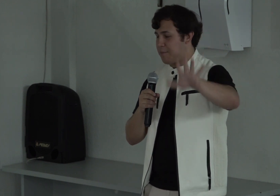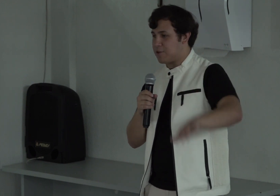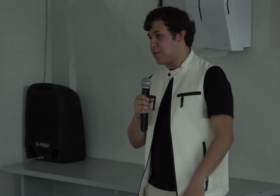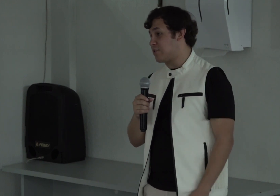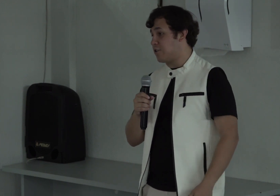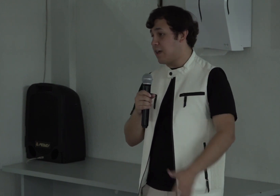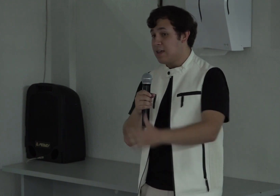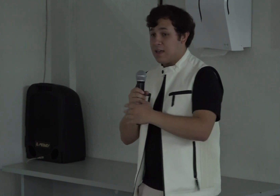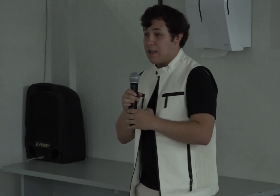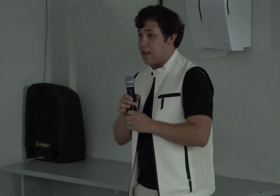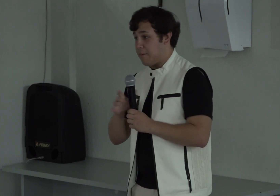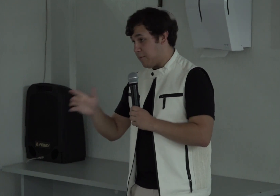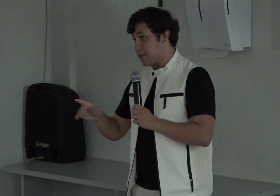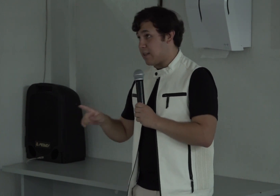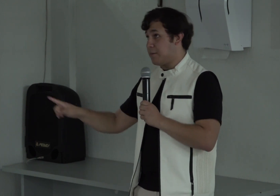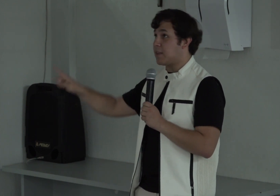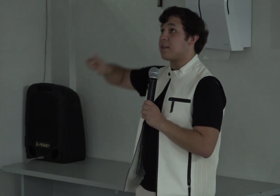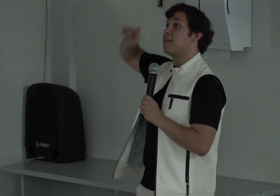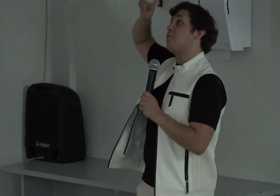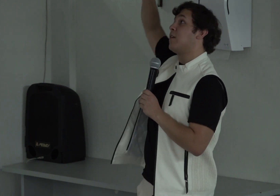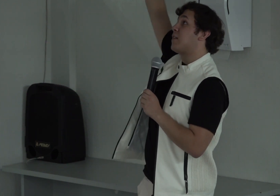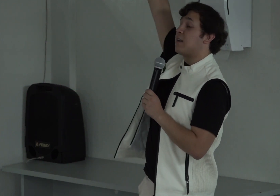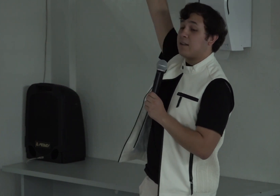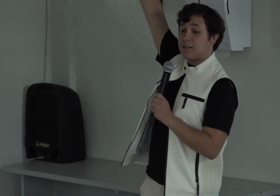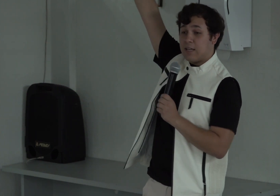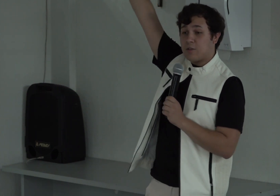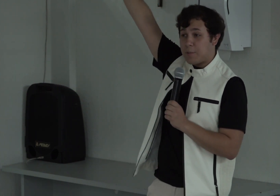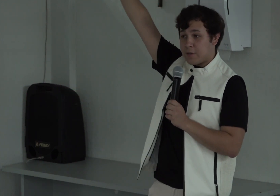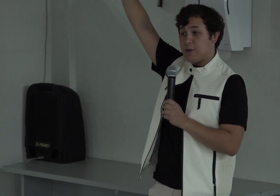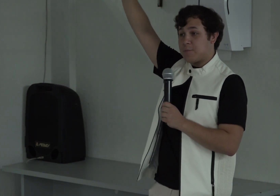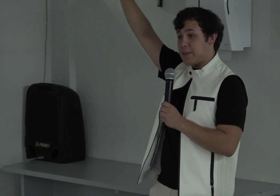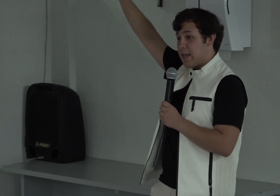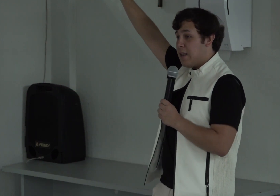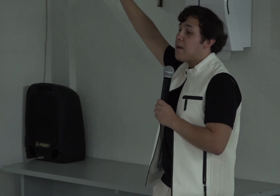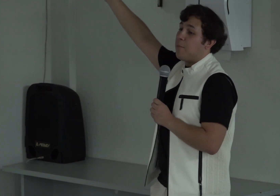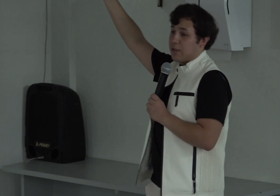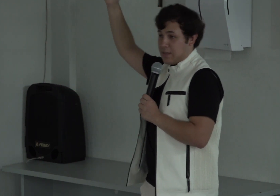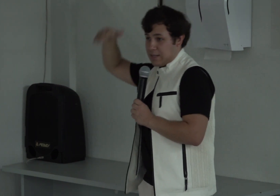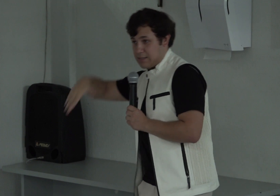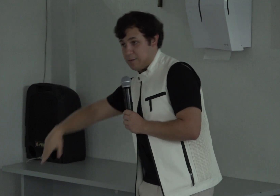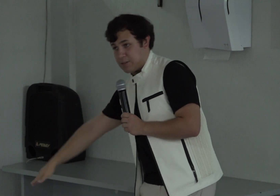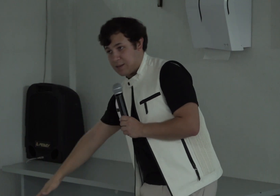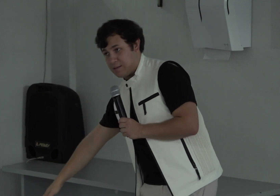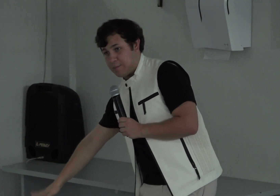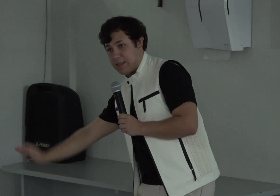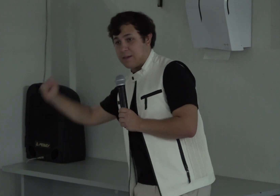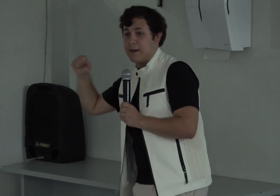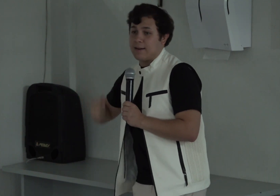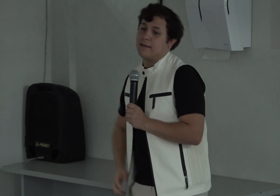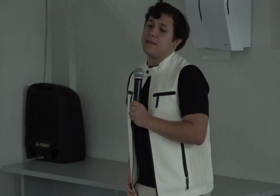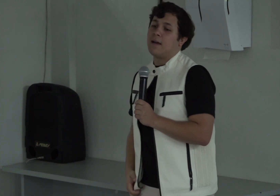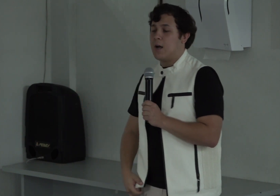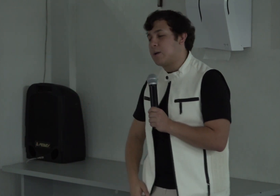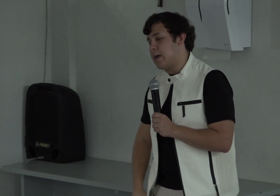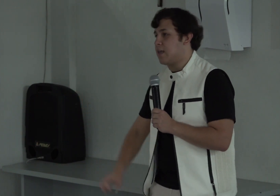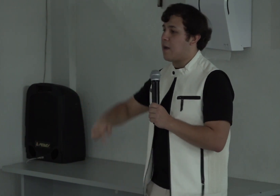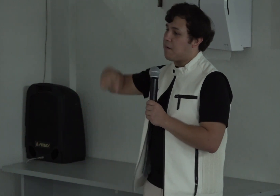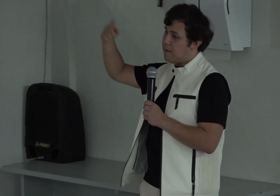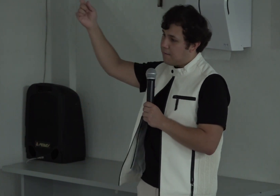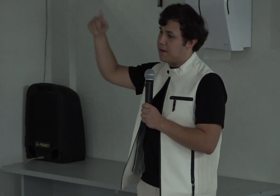persona sorda. Le hablamos a David que se encuentra en el 5º piso del hospital porque te necesitamos en planta baja. Ok, y ya me hablaban y yo